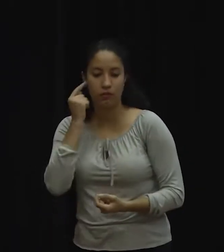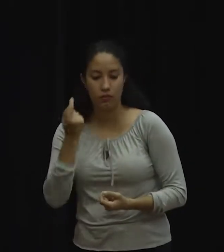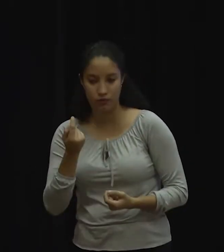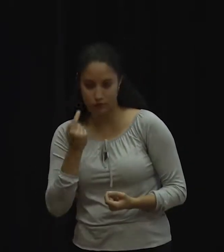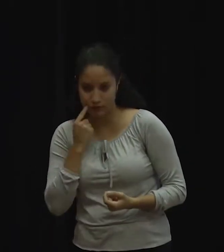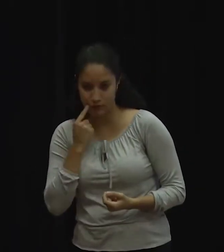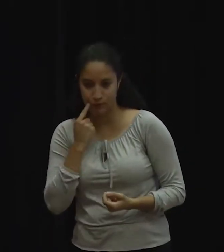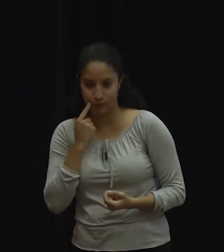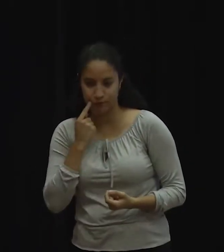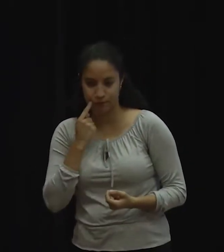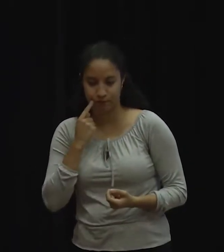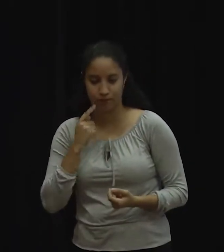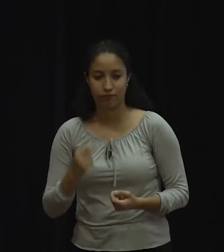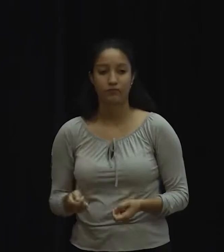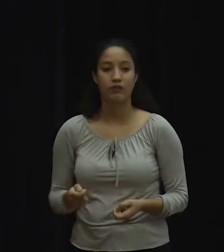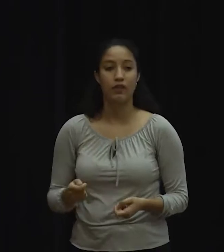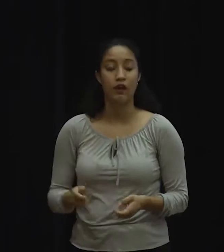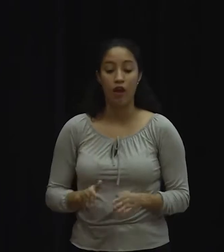para surdos.